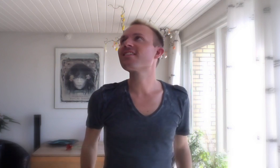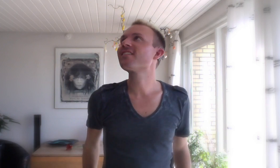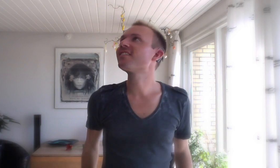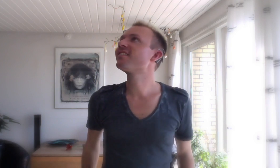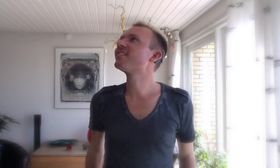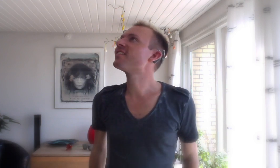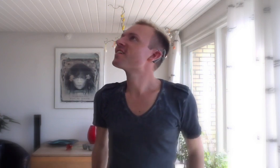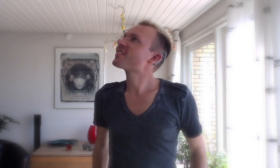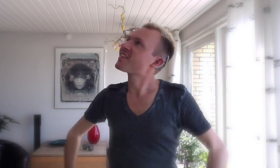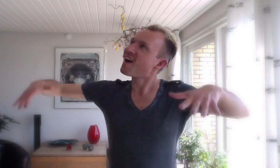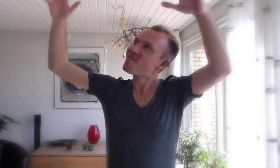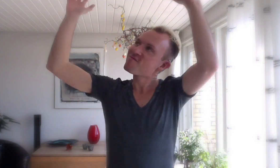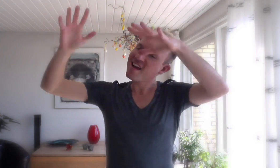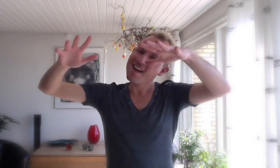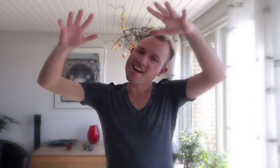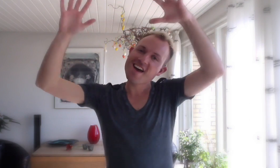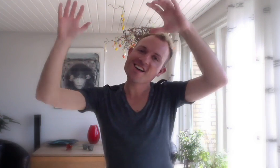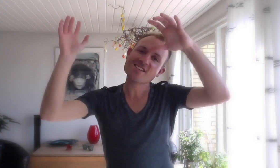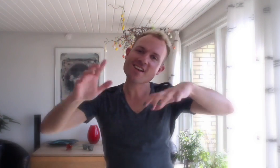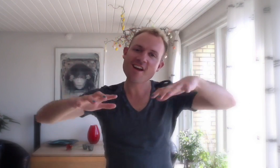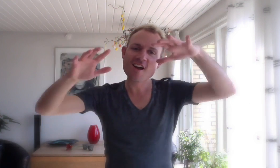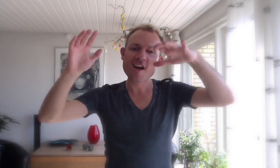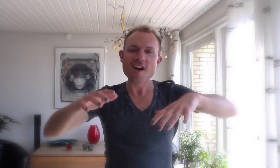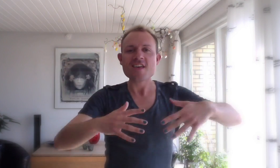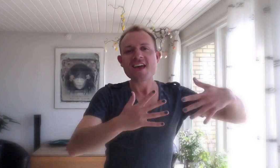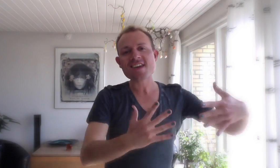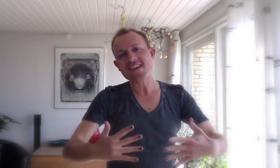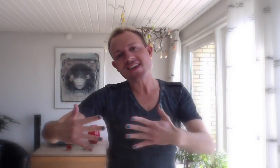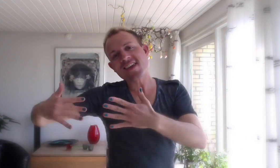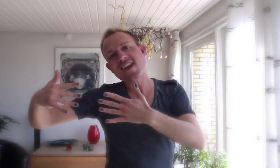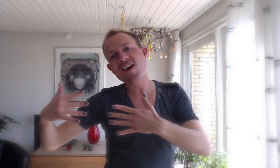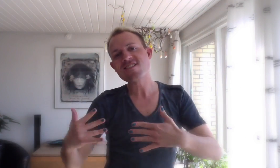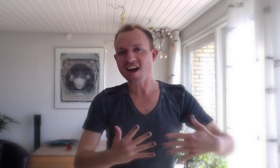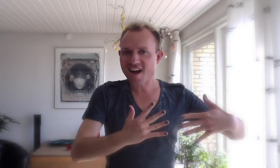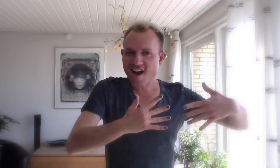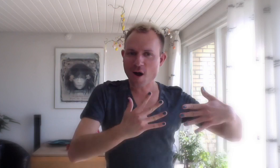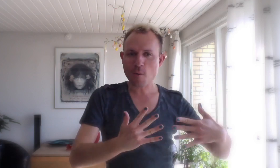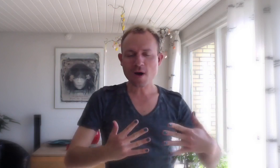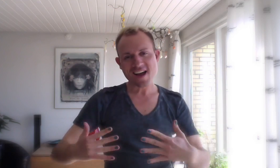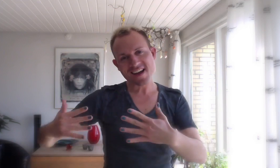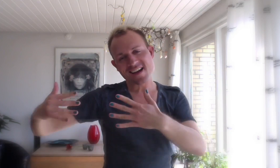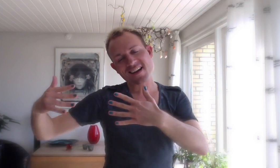We're dancing in the rain